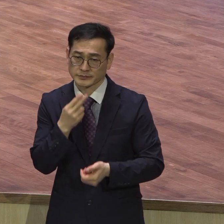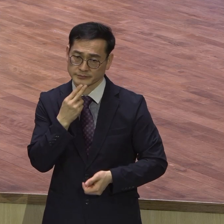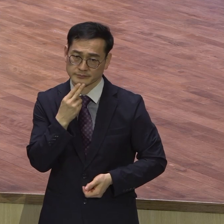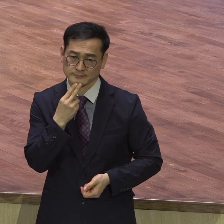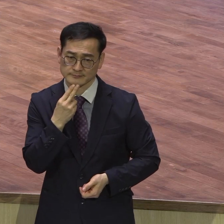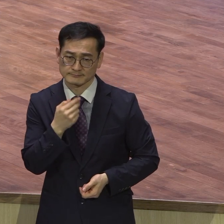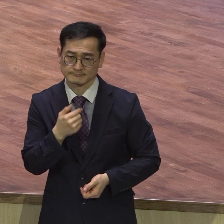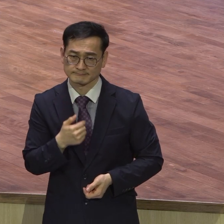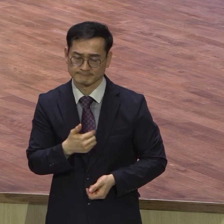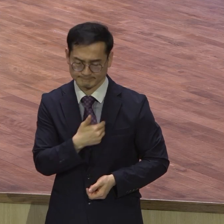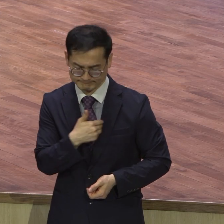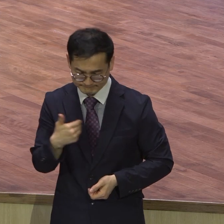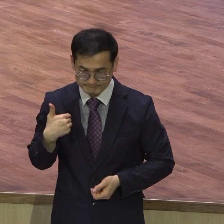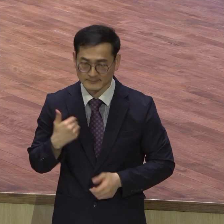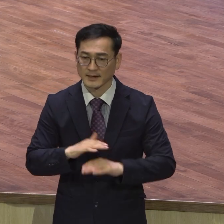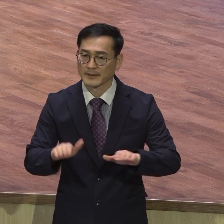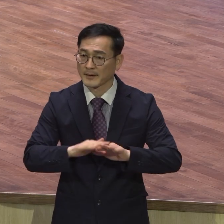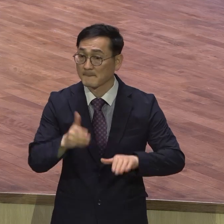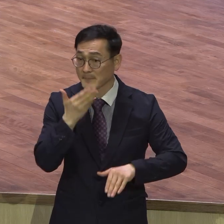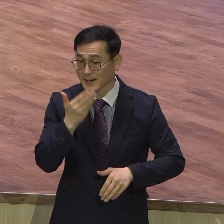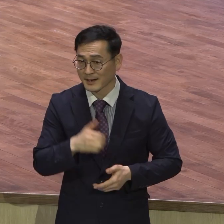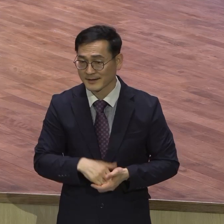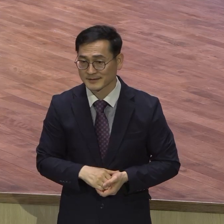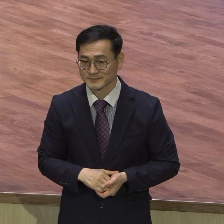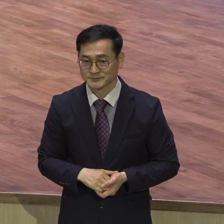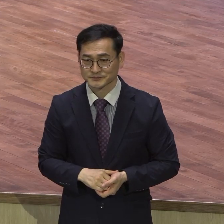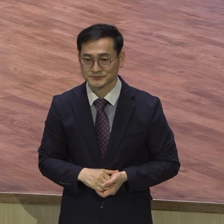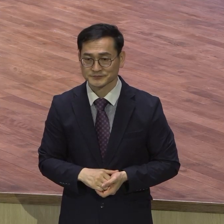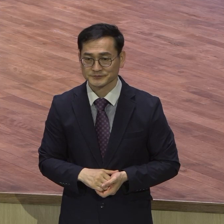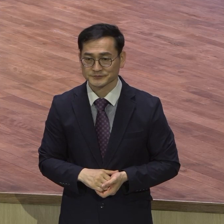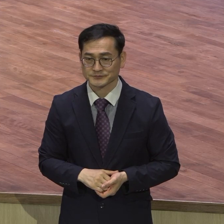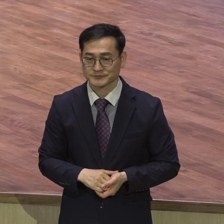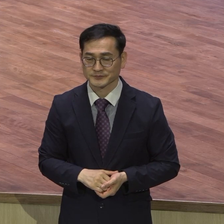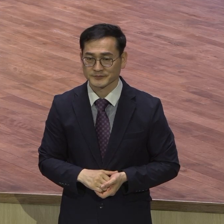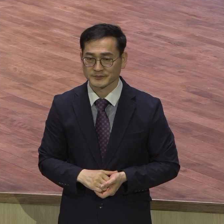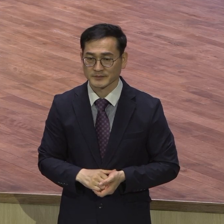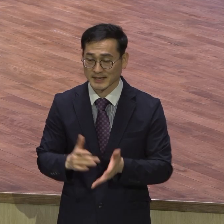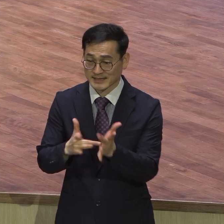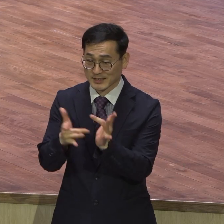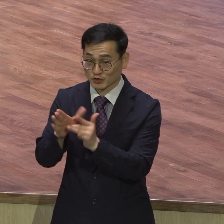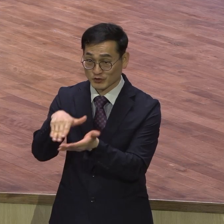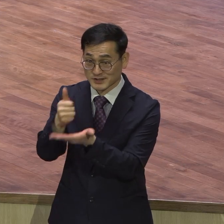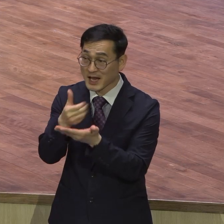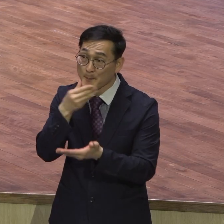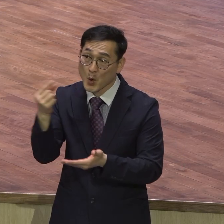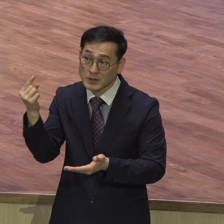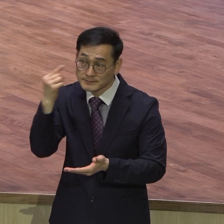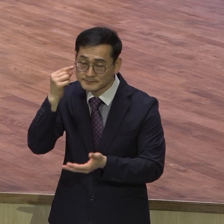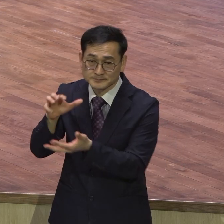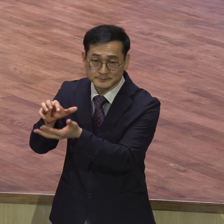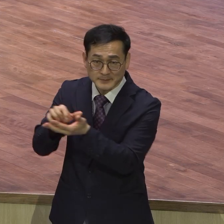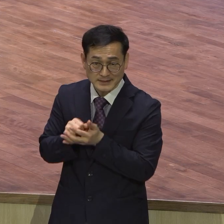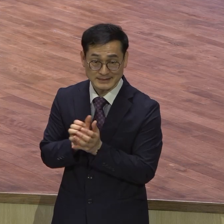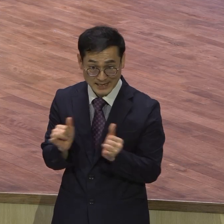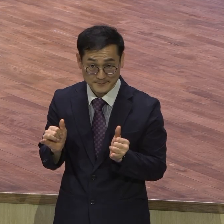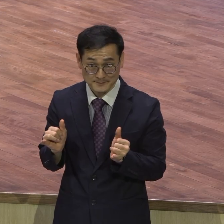만인 제사장 시대는 예수 그리스도의 찬 복음을 받은 여러분 한 사람 한 사람